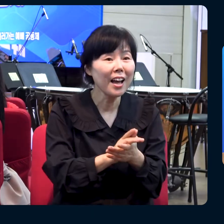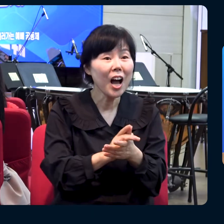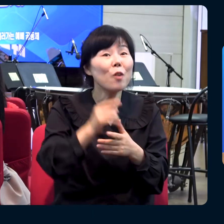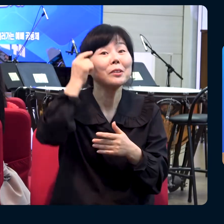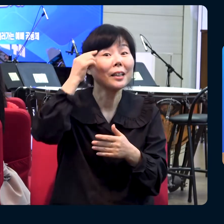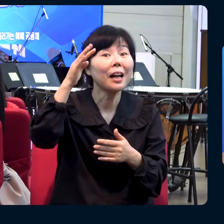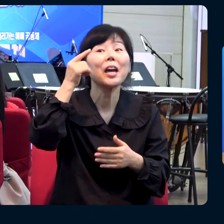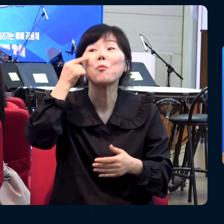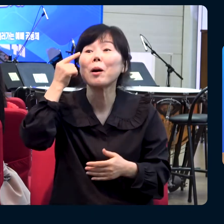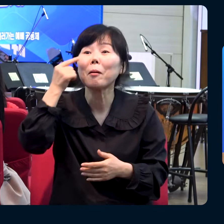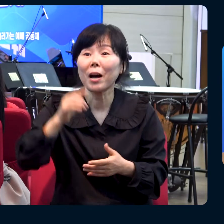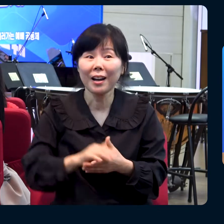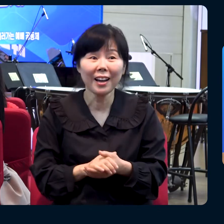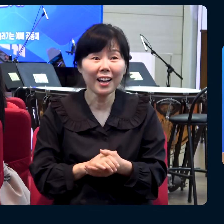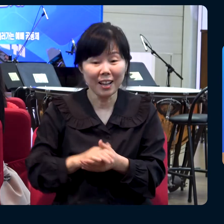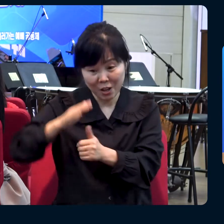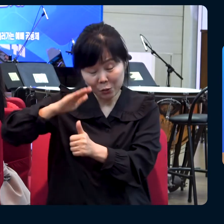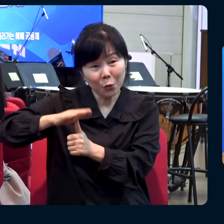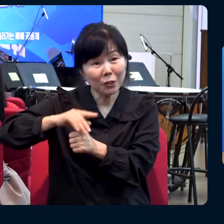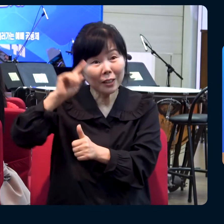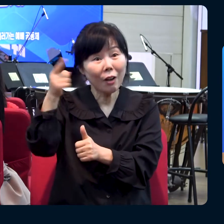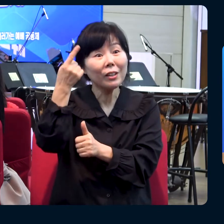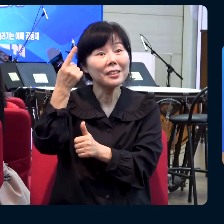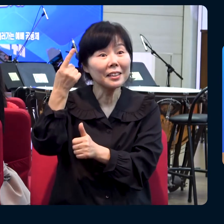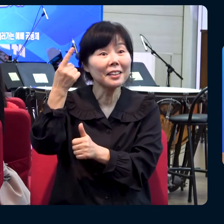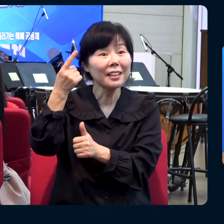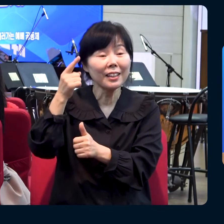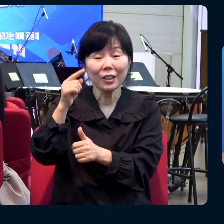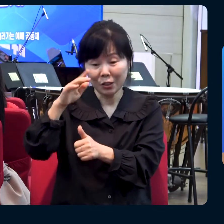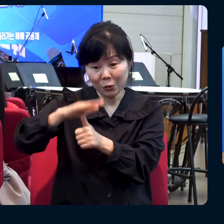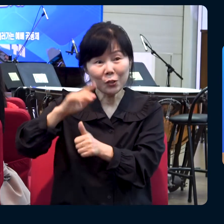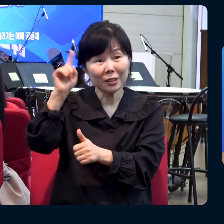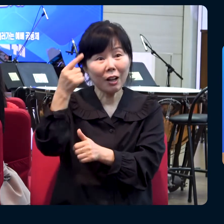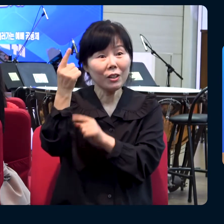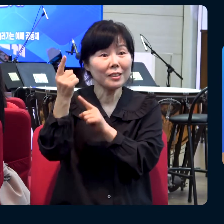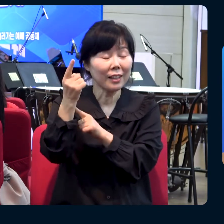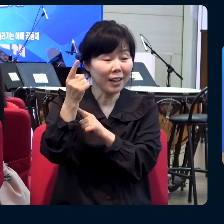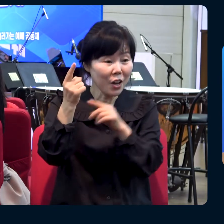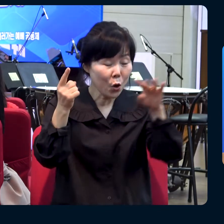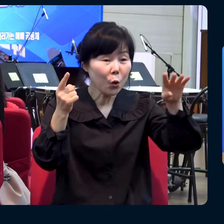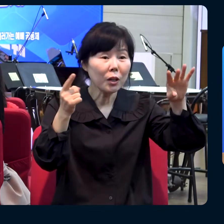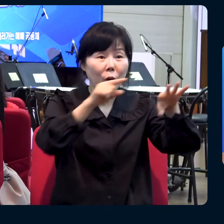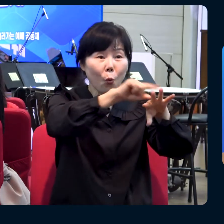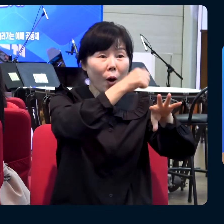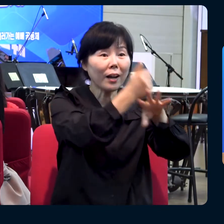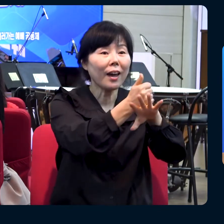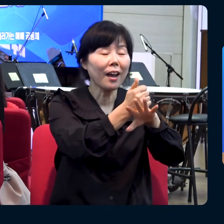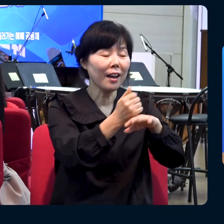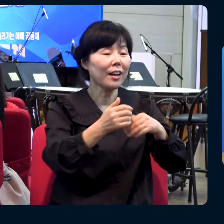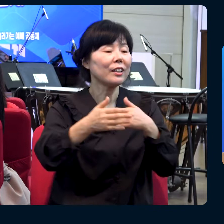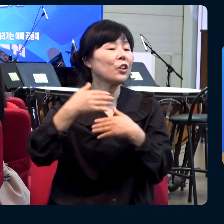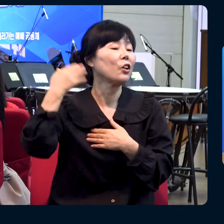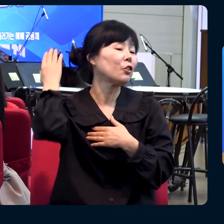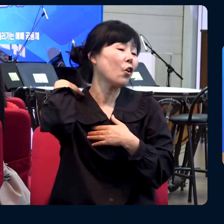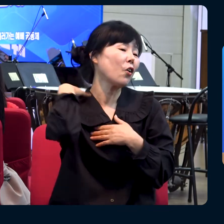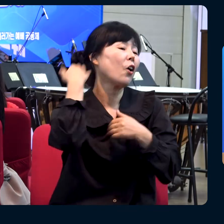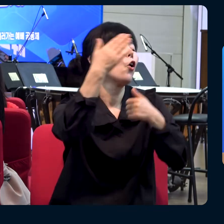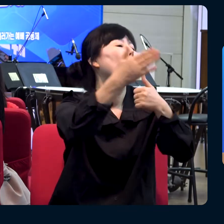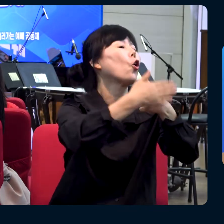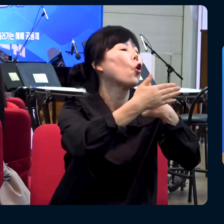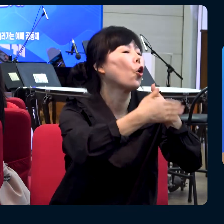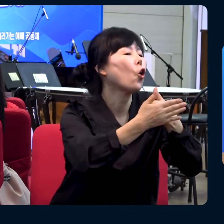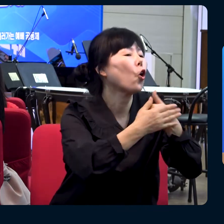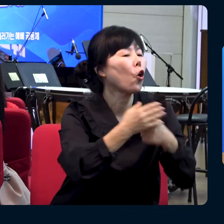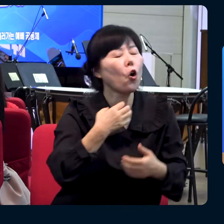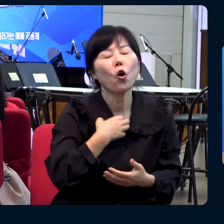그림으로 여러분 상상해 보시면 소년이 이렇게는 안 했겠지만 키 큰 왕의 등을 토닥거리면서